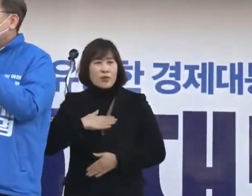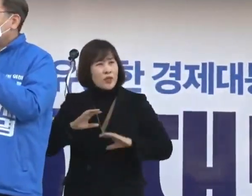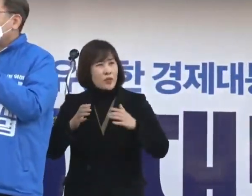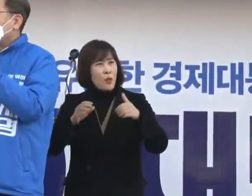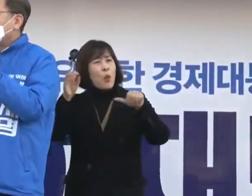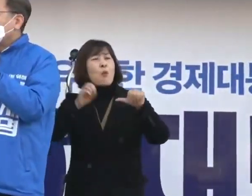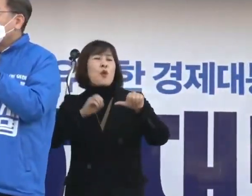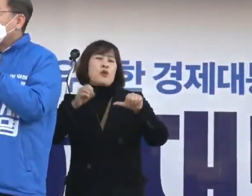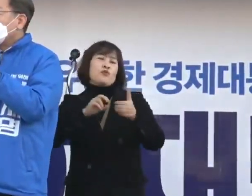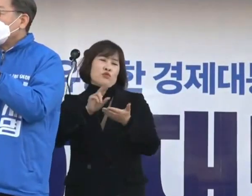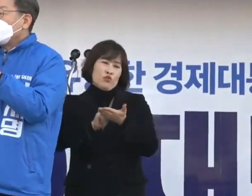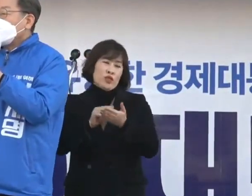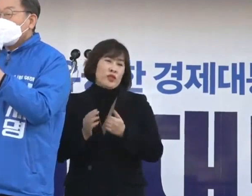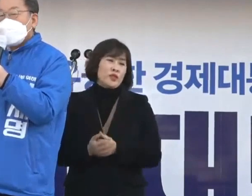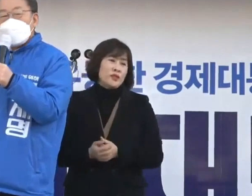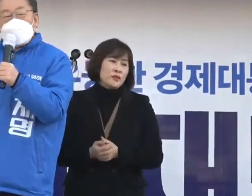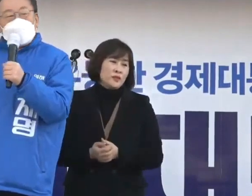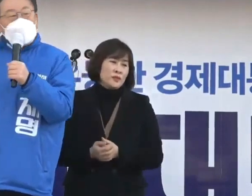거예요?